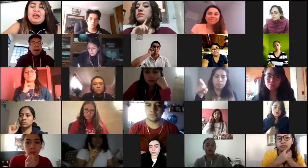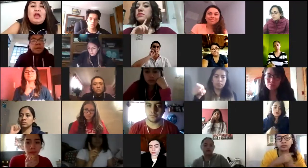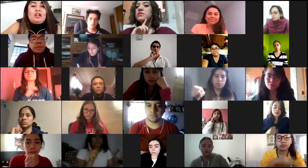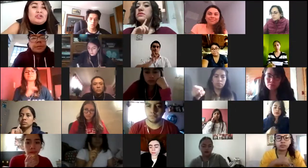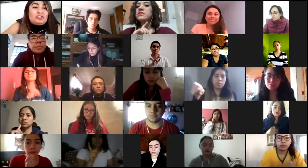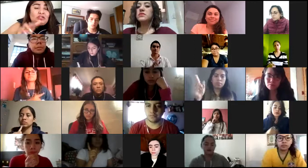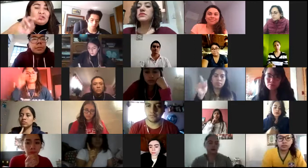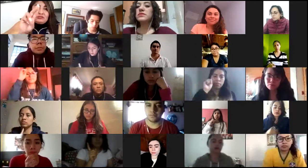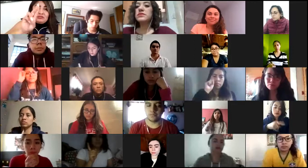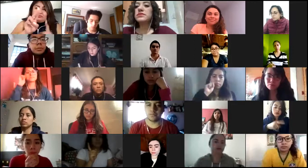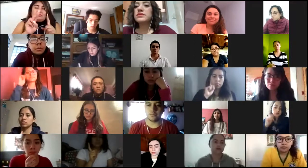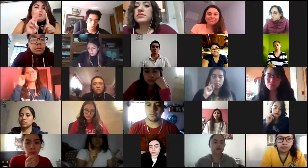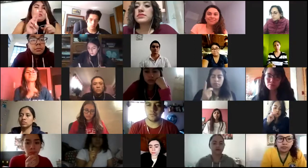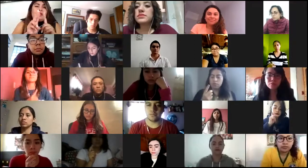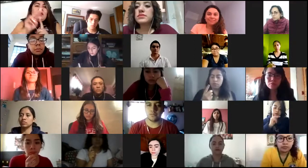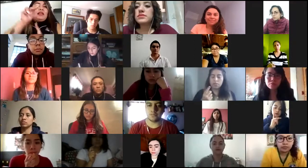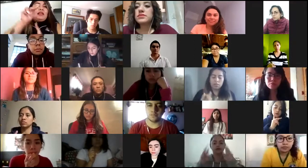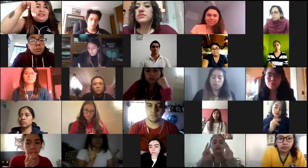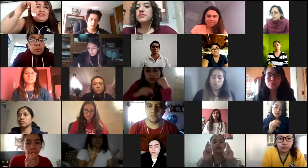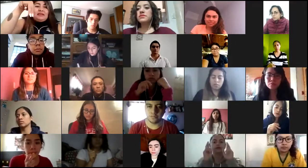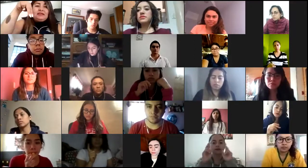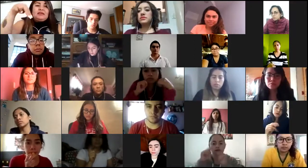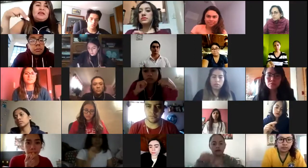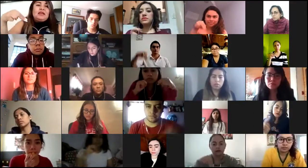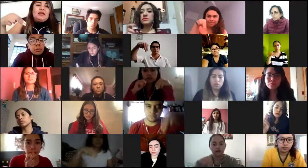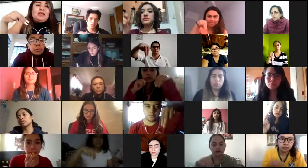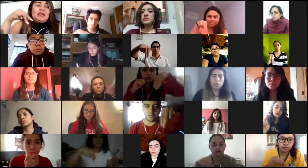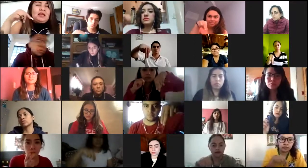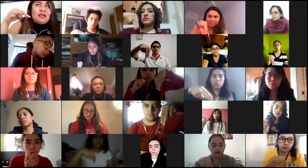mujer. Nosotros, letra N,